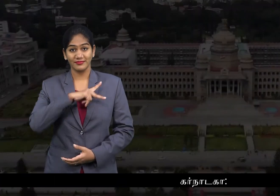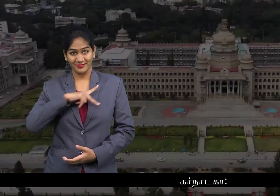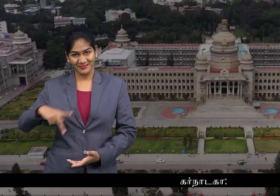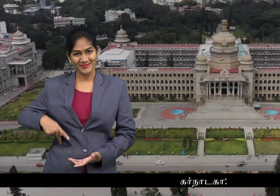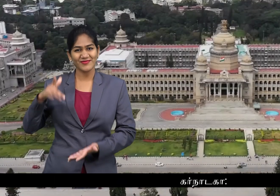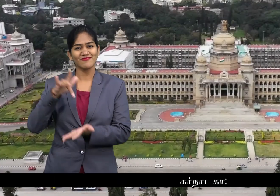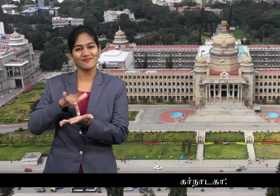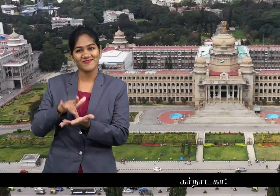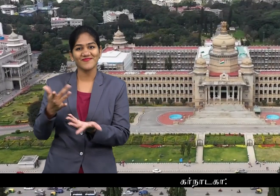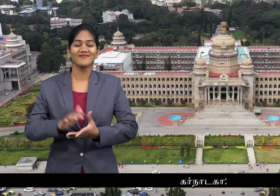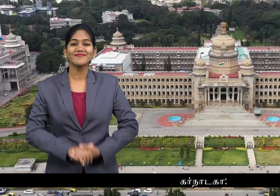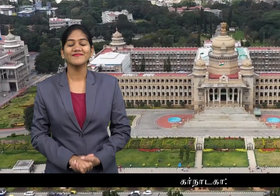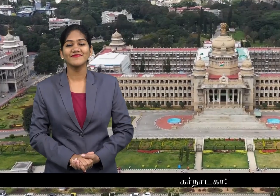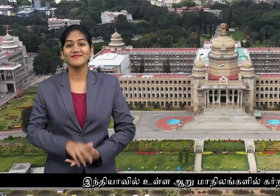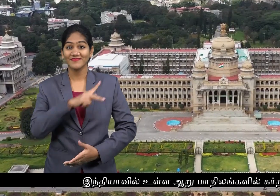கர்நாடகா